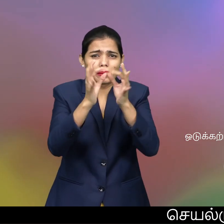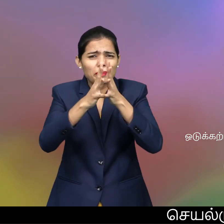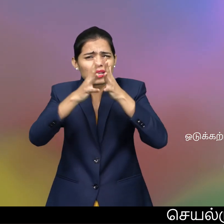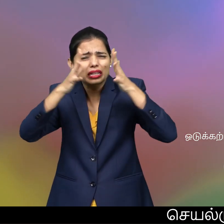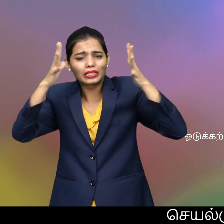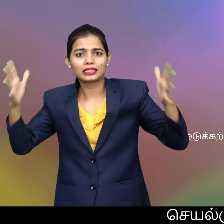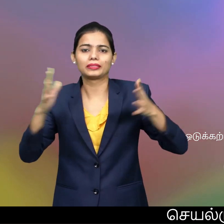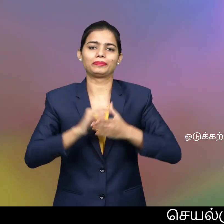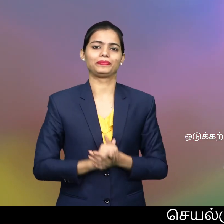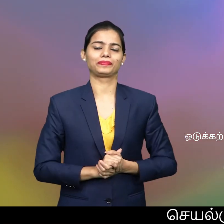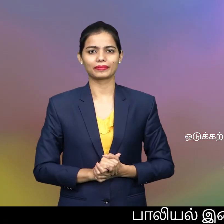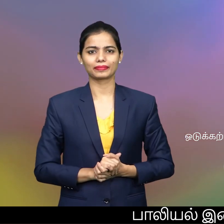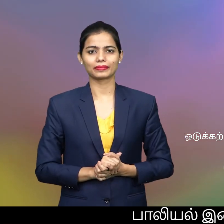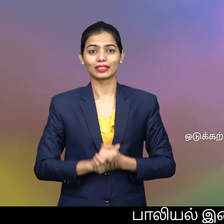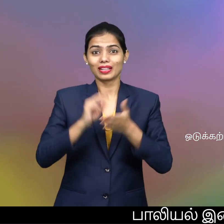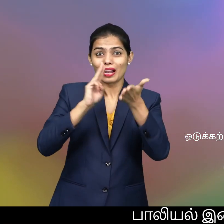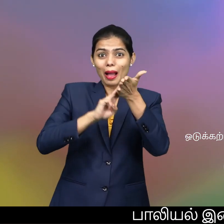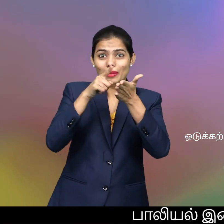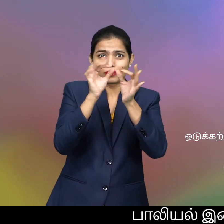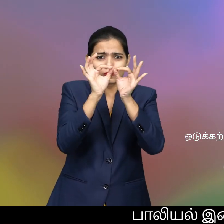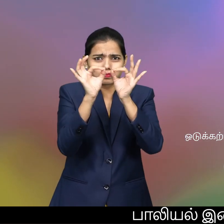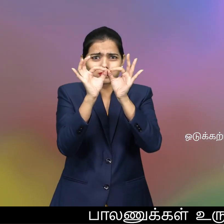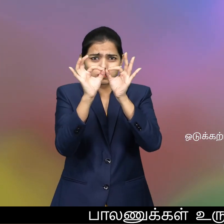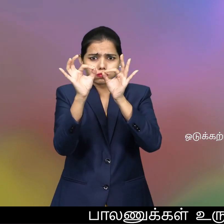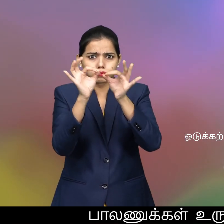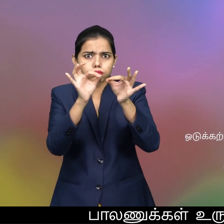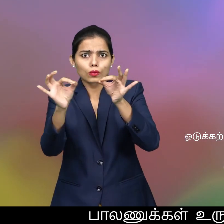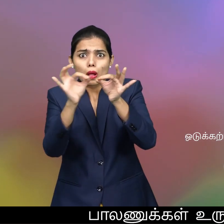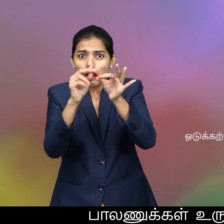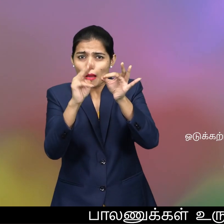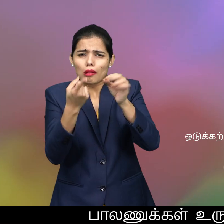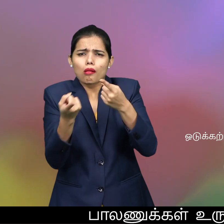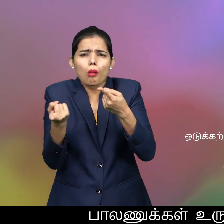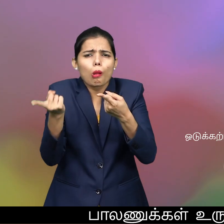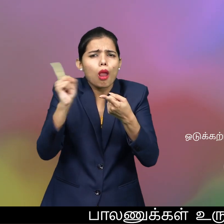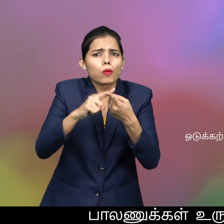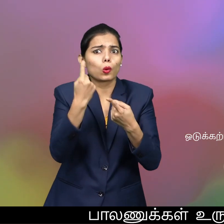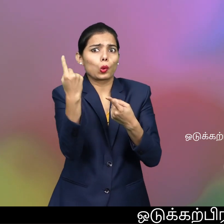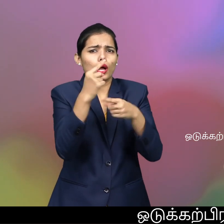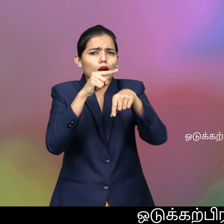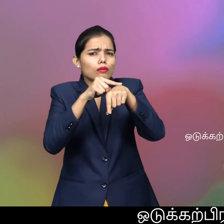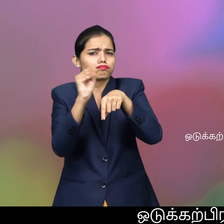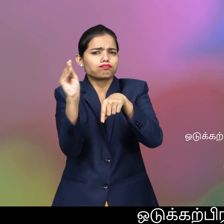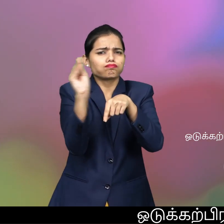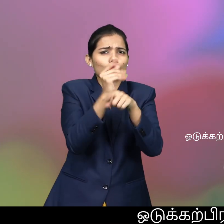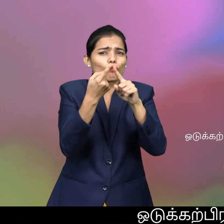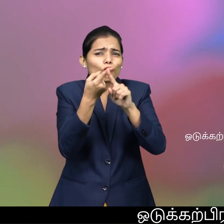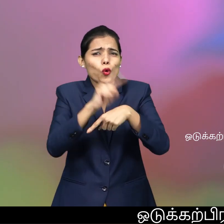செயல்முறையாகும். பாலியல் இனப்பெருக்கத்தில் பாலணுக்கள் உருவாகும் போது மட்டும் ஒடுக்கர் பிரிவு ஏற்படுகிறது.